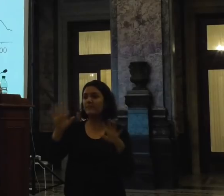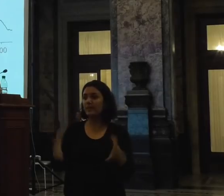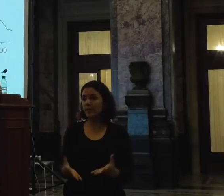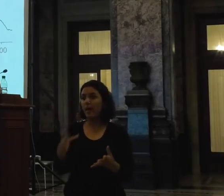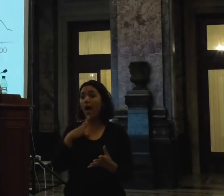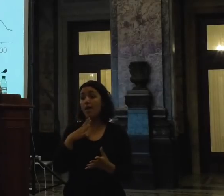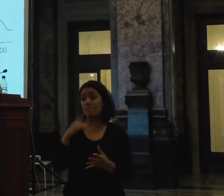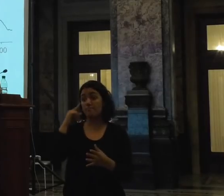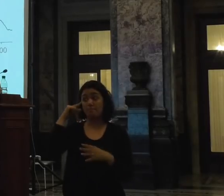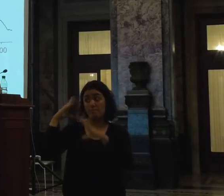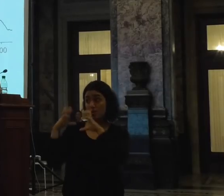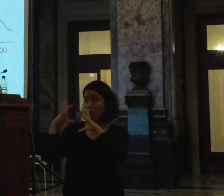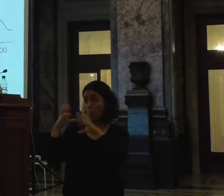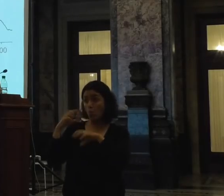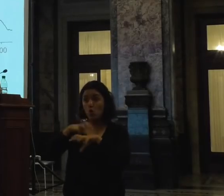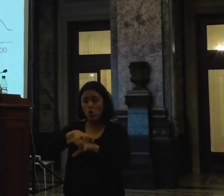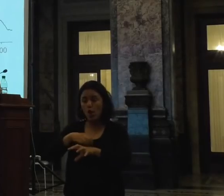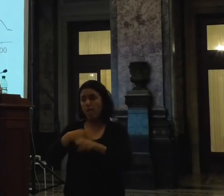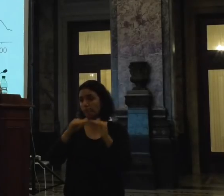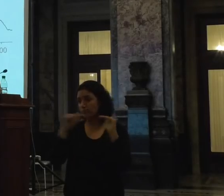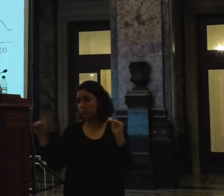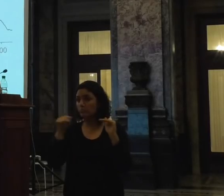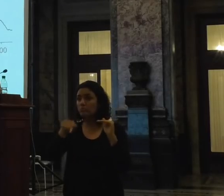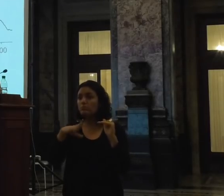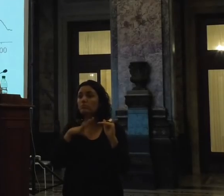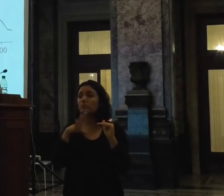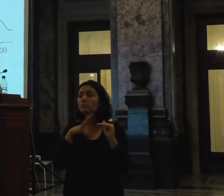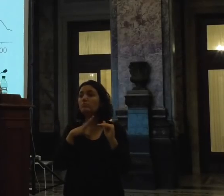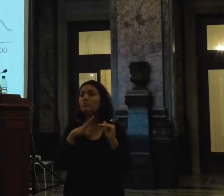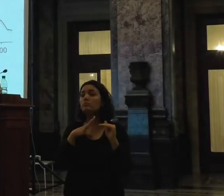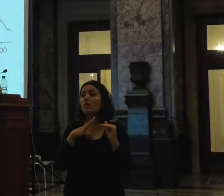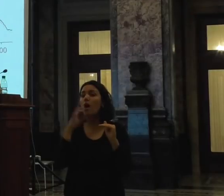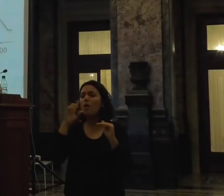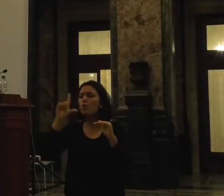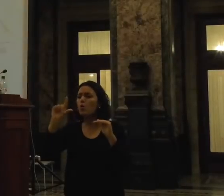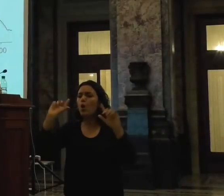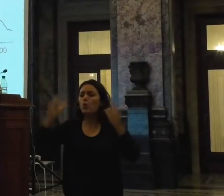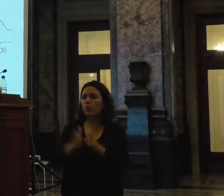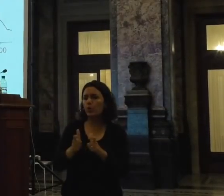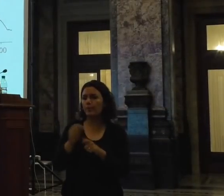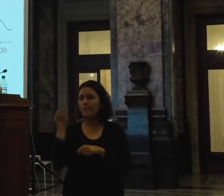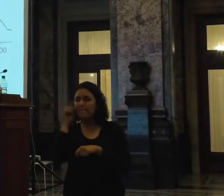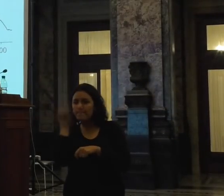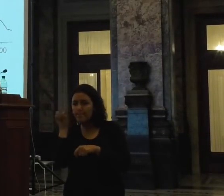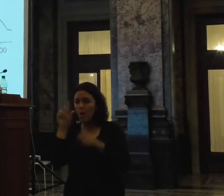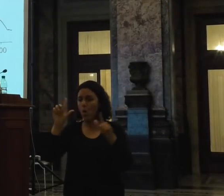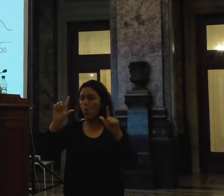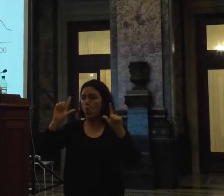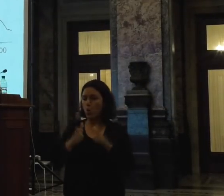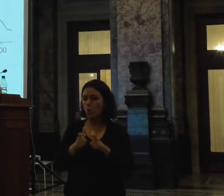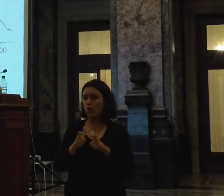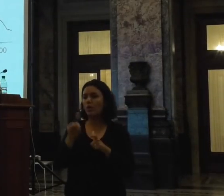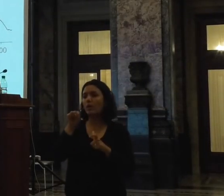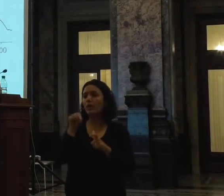los neurotípicos van a disminuir la frecuencia de microsacadas justo antes de que aparezca